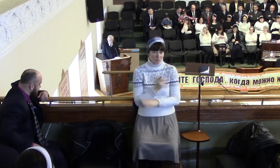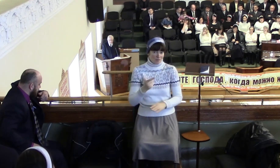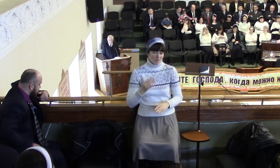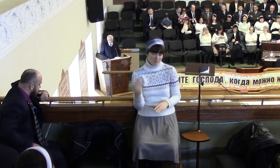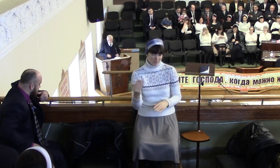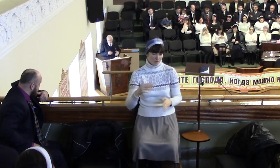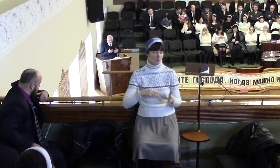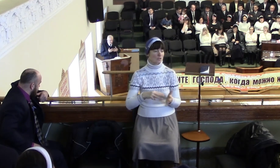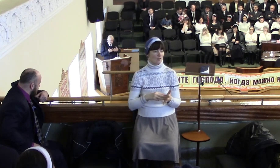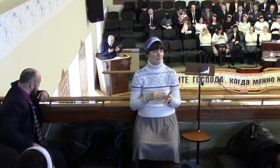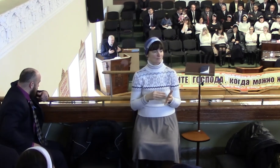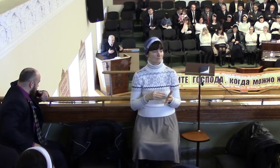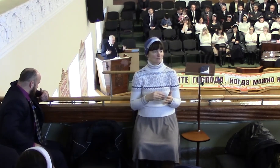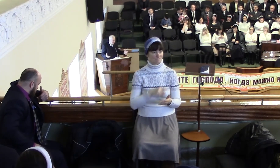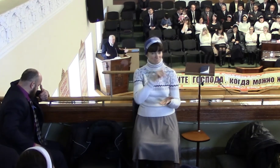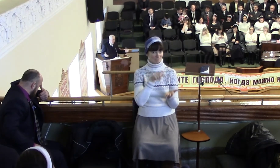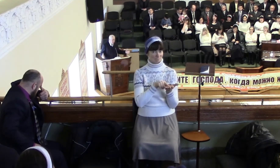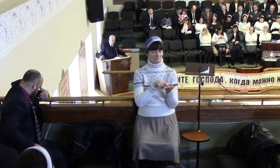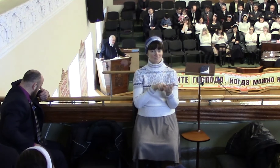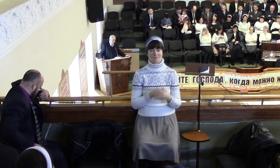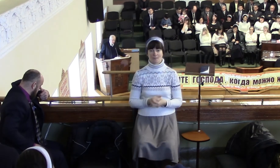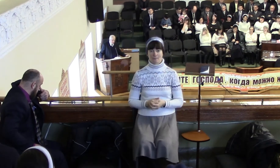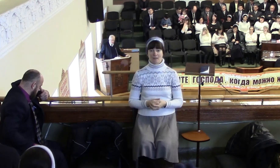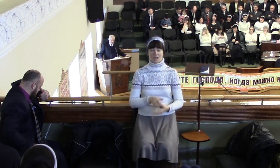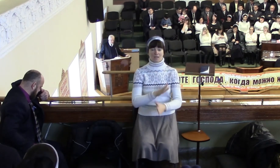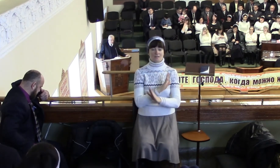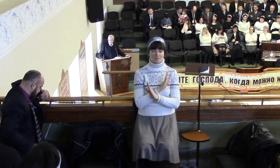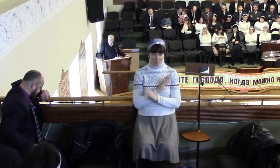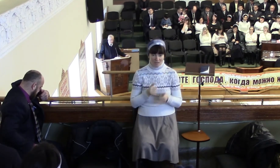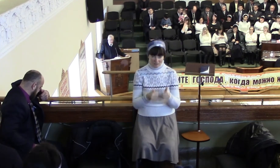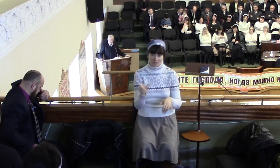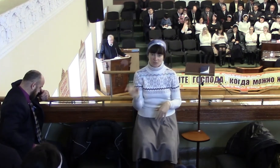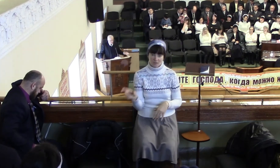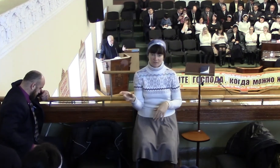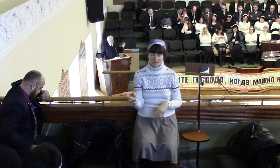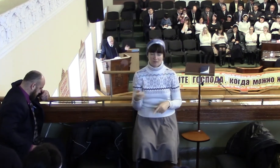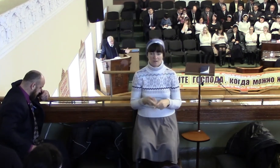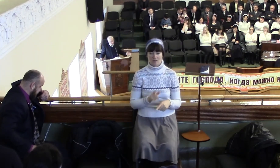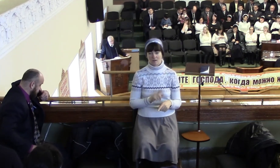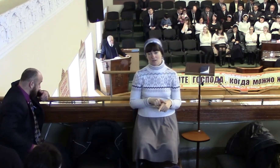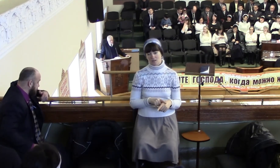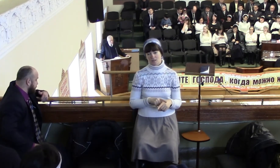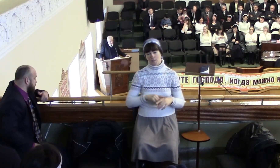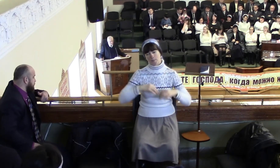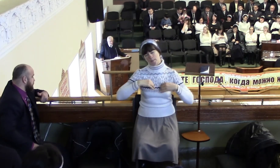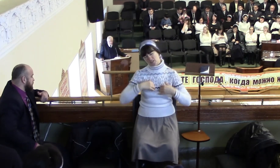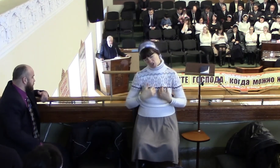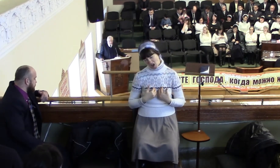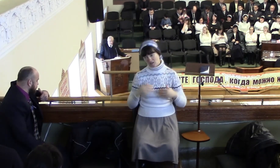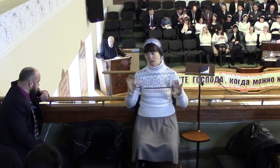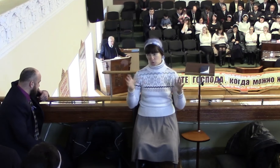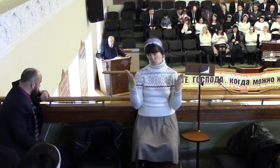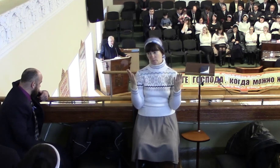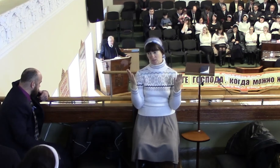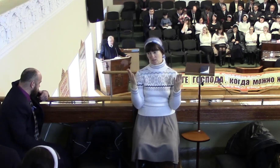Смерть, друзья, это самое для человечества печальное событие. Сегодня брат говорил о том, что